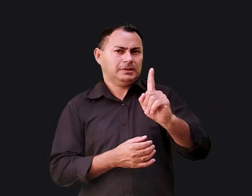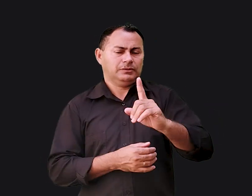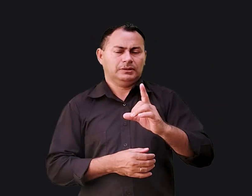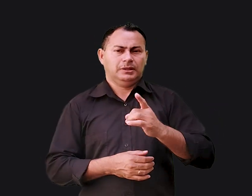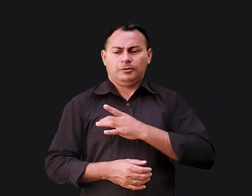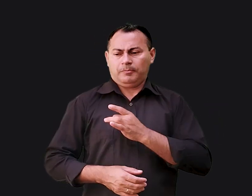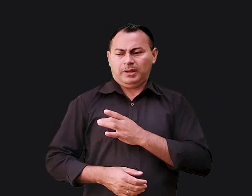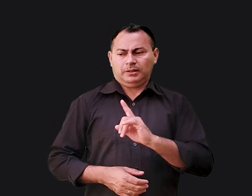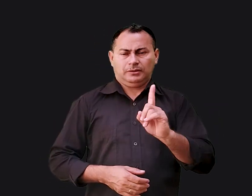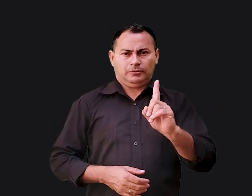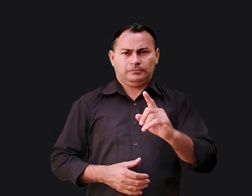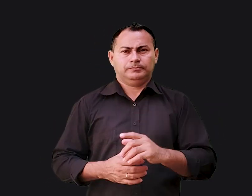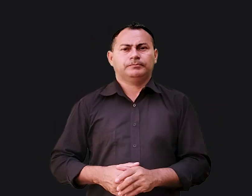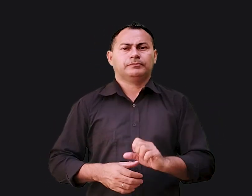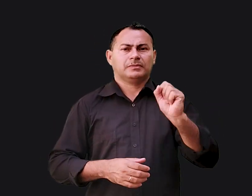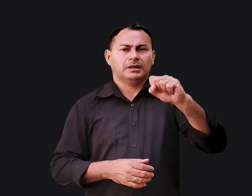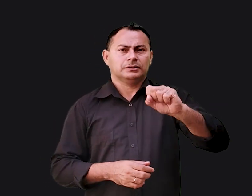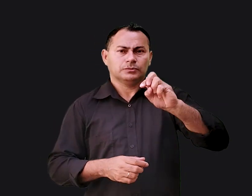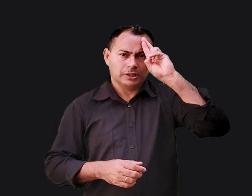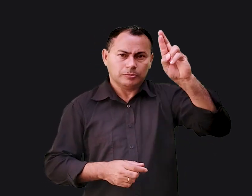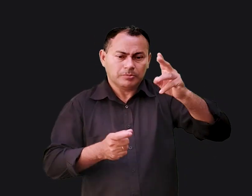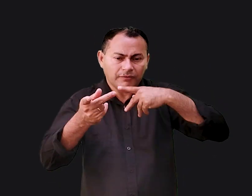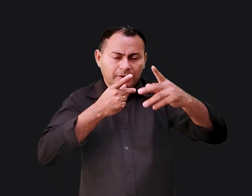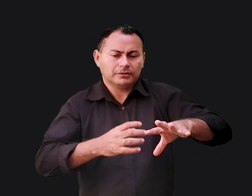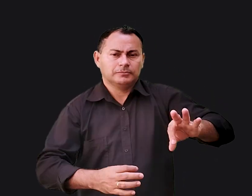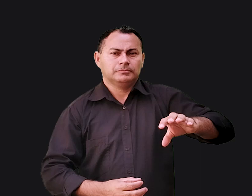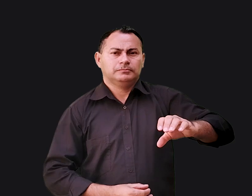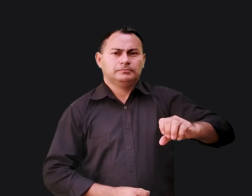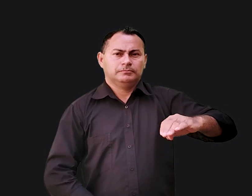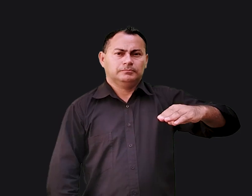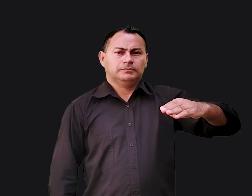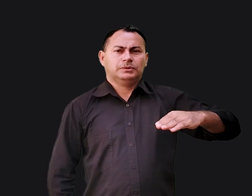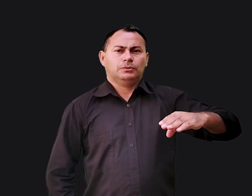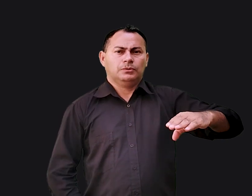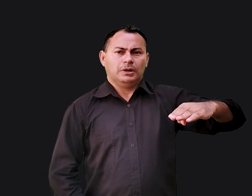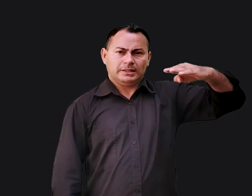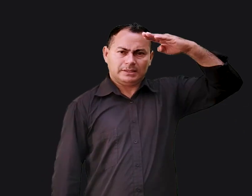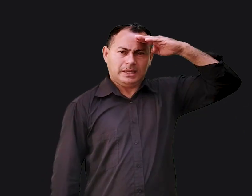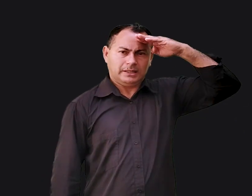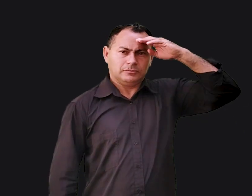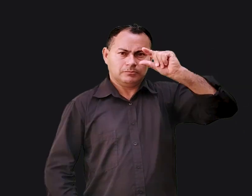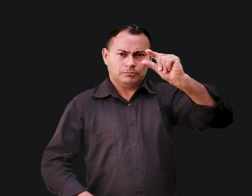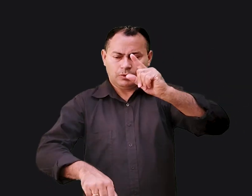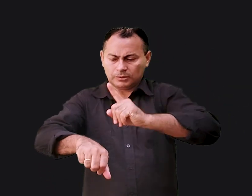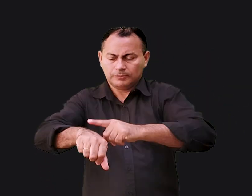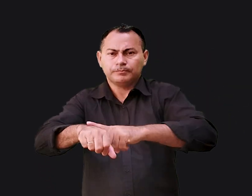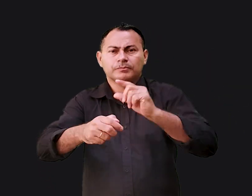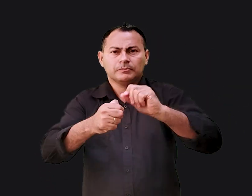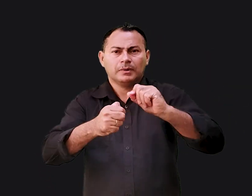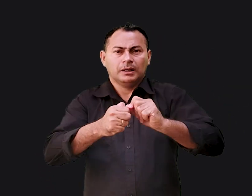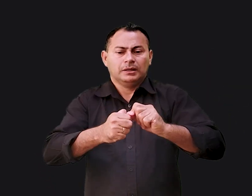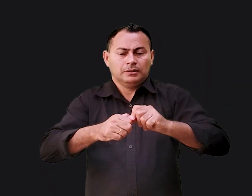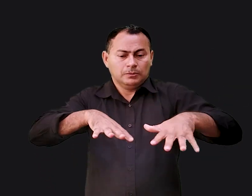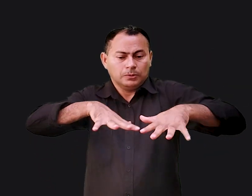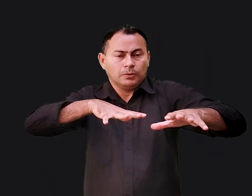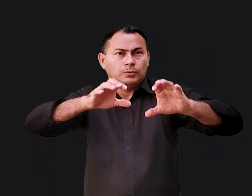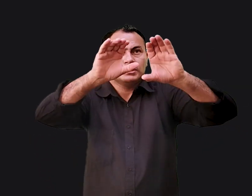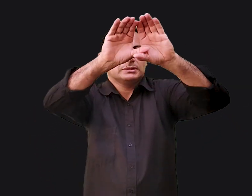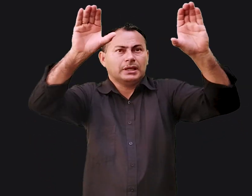Não tenham medo. Assim diz o Senhor dos Exércitos. Dentro de pouco tempo, farei tremer o céu,